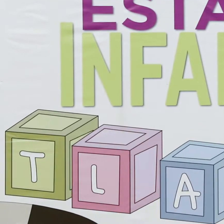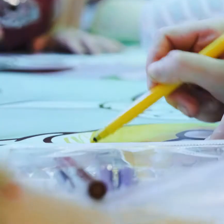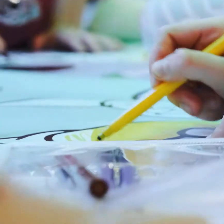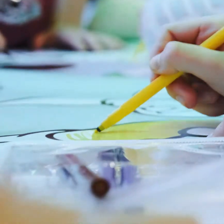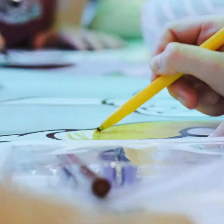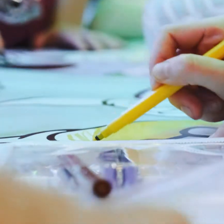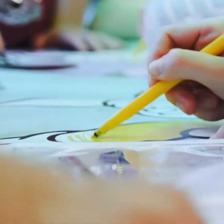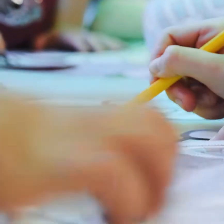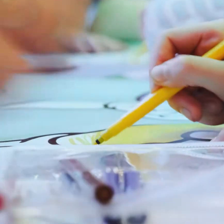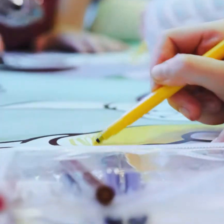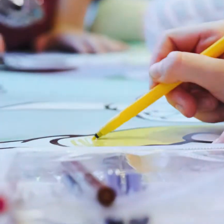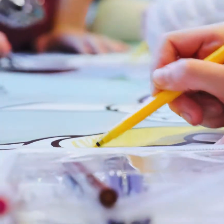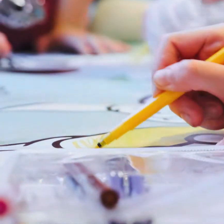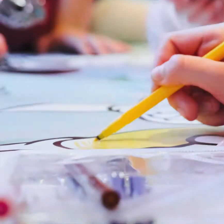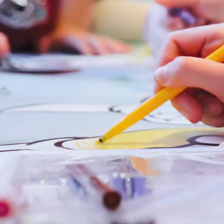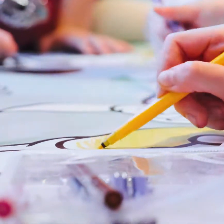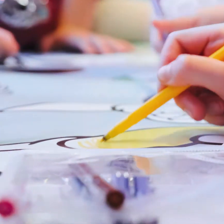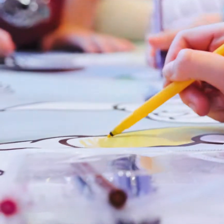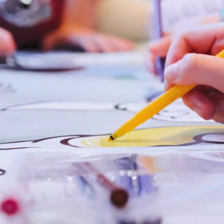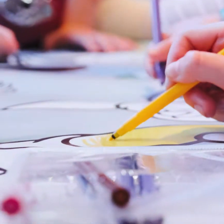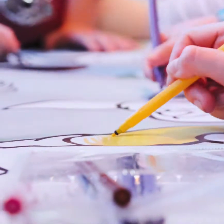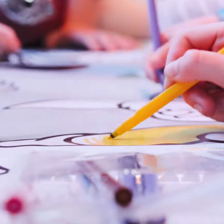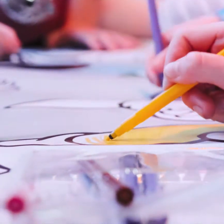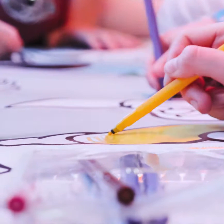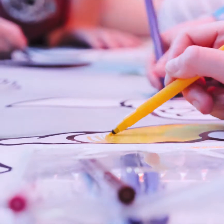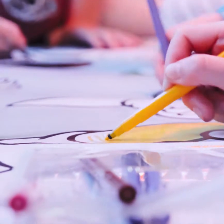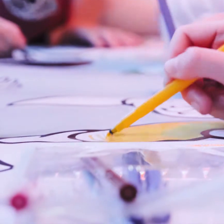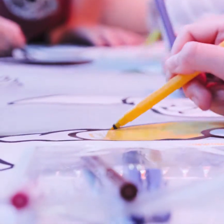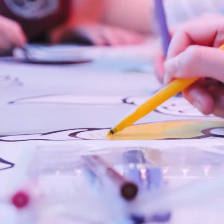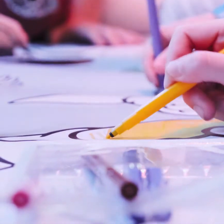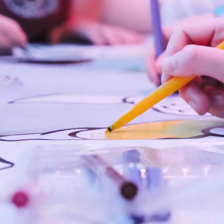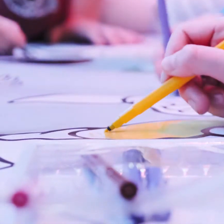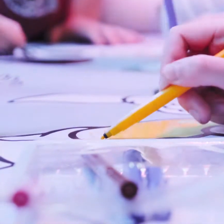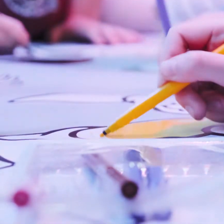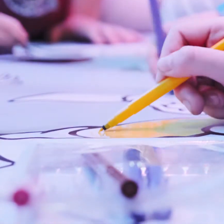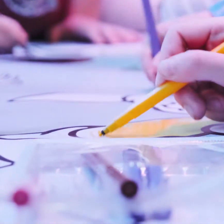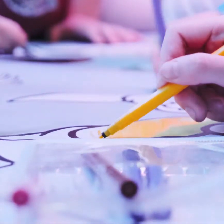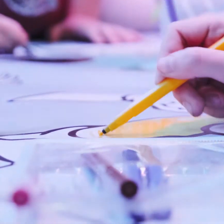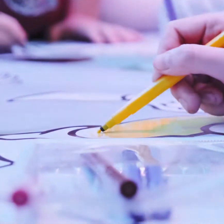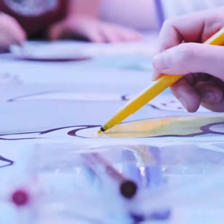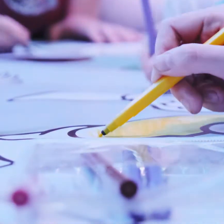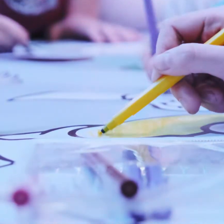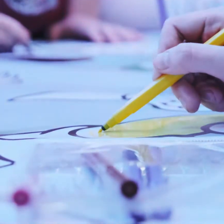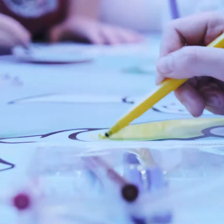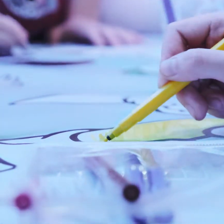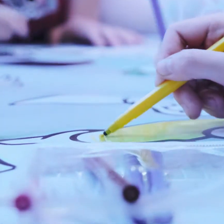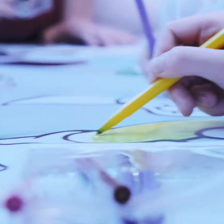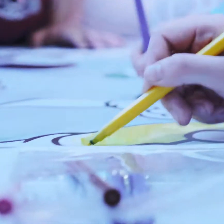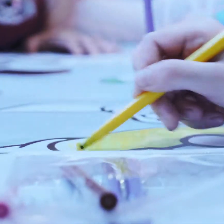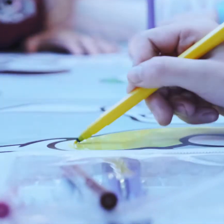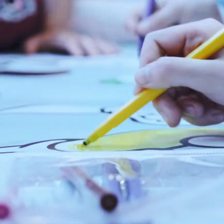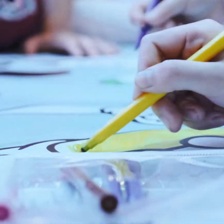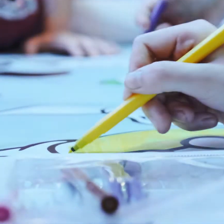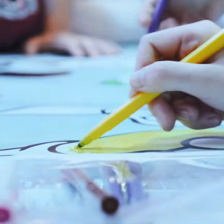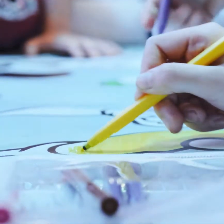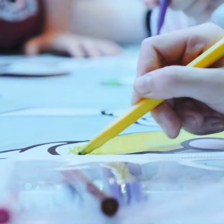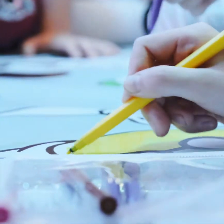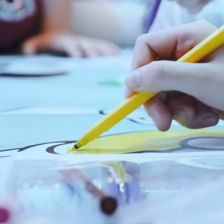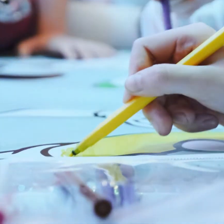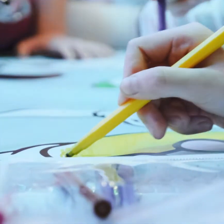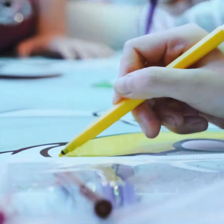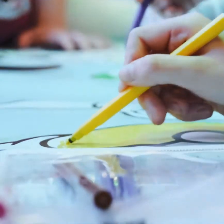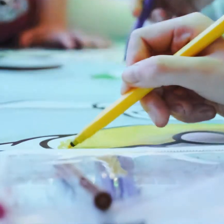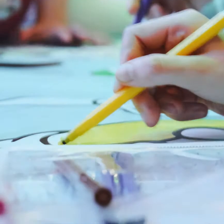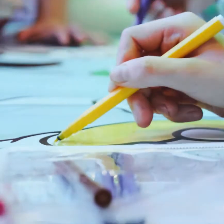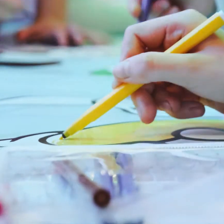en dos etapas este año para que podamos alcanzar desde mayo a diciembre